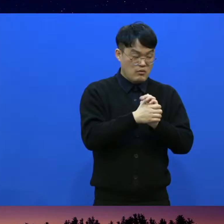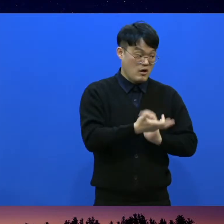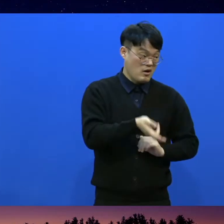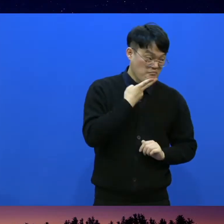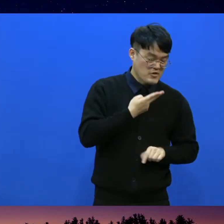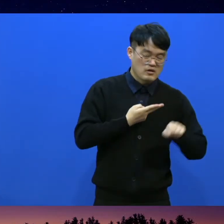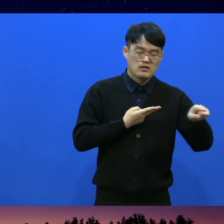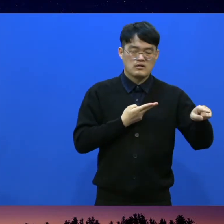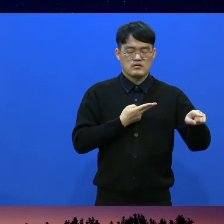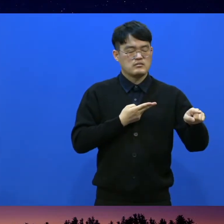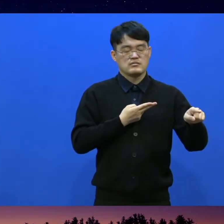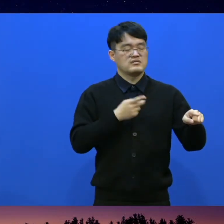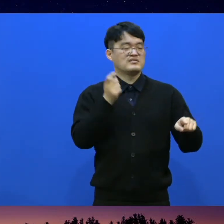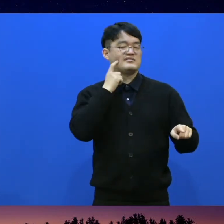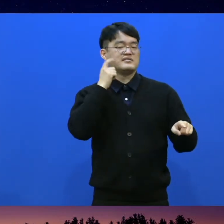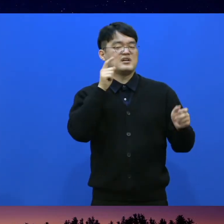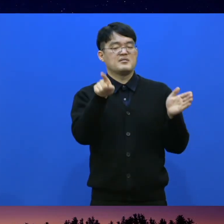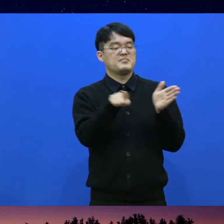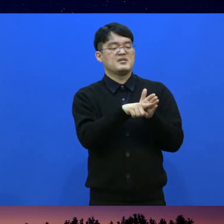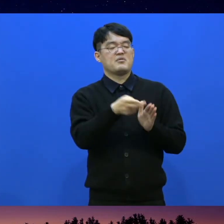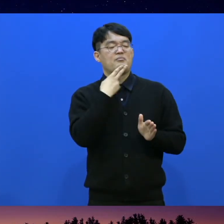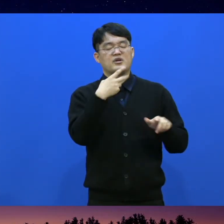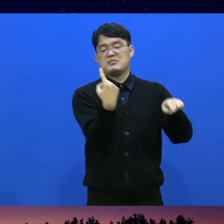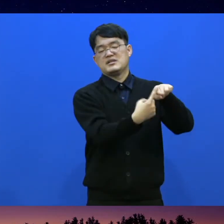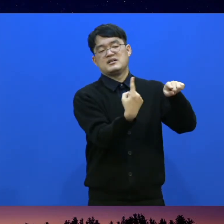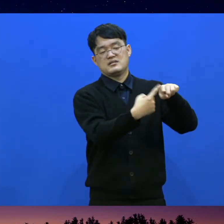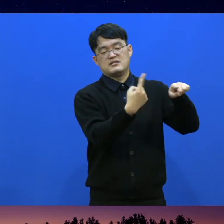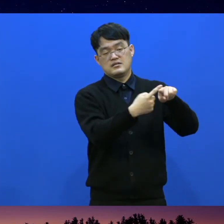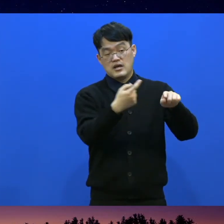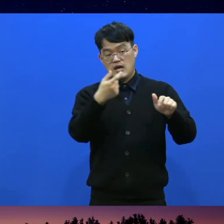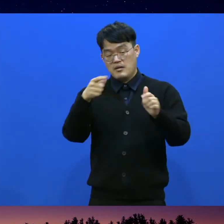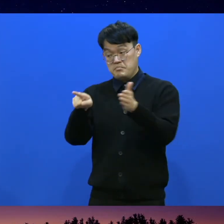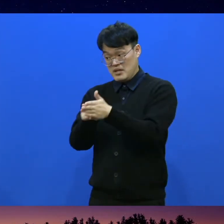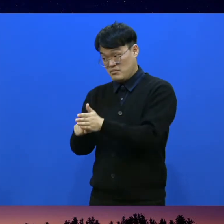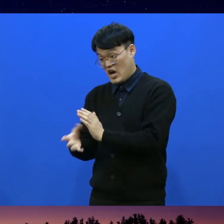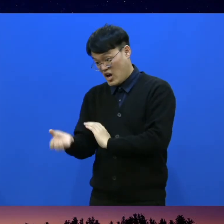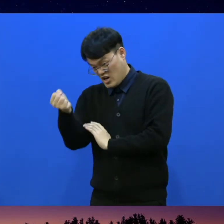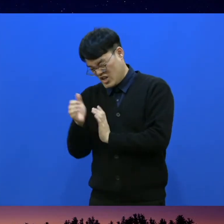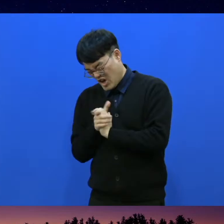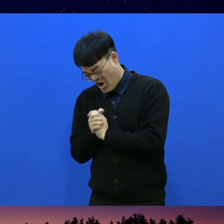믿음이 없는 거죠. 믿음은 기도하게 하는 것이죠.